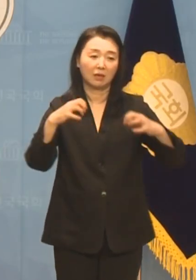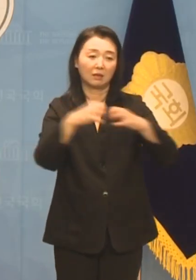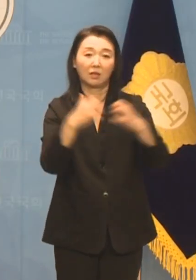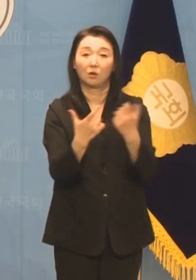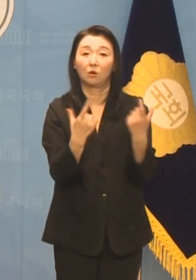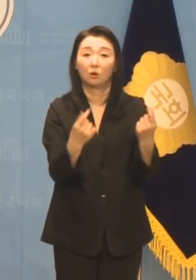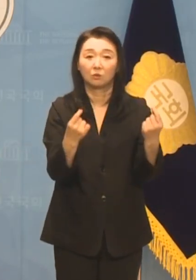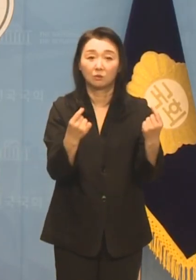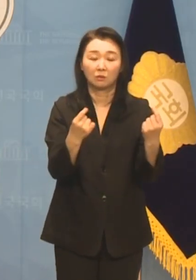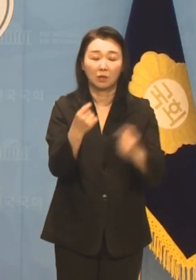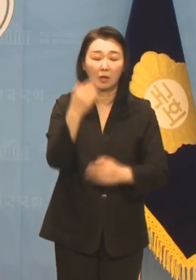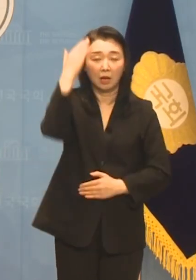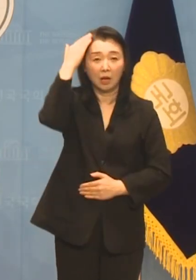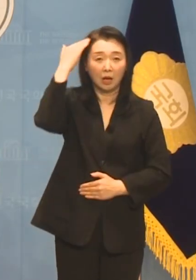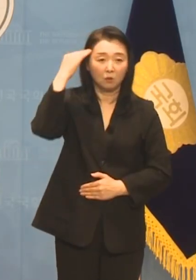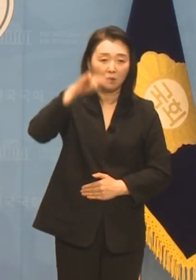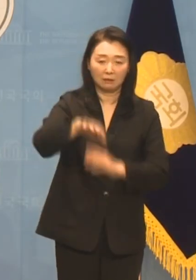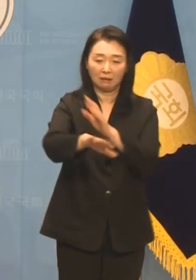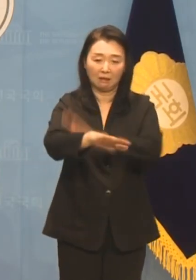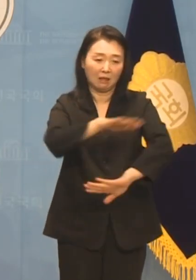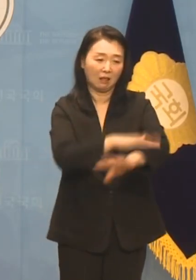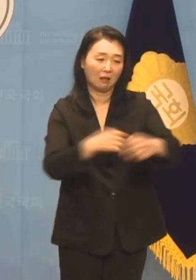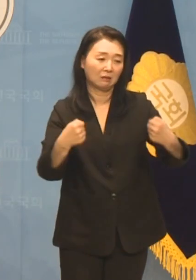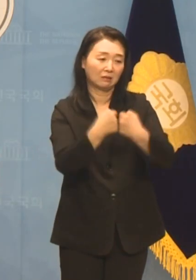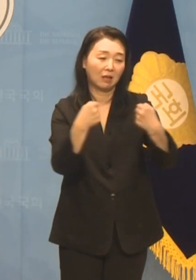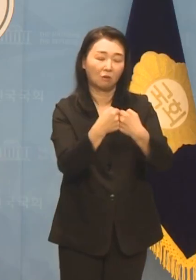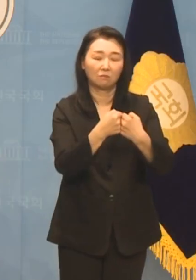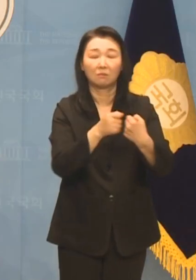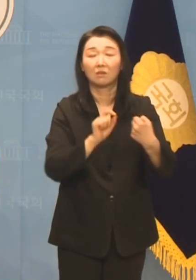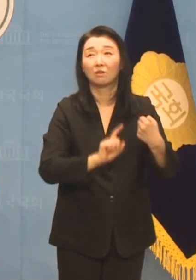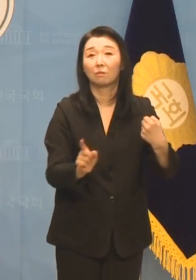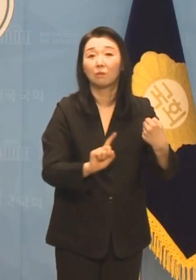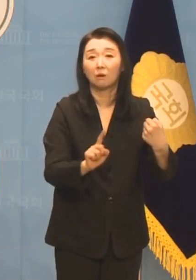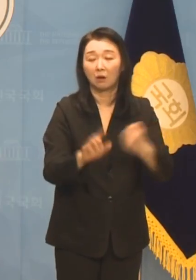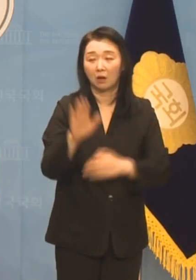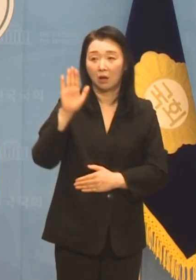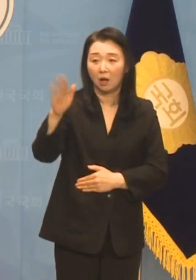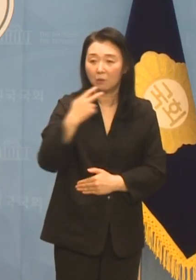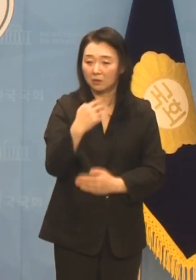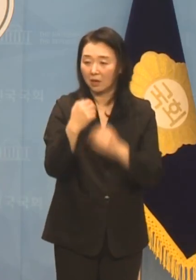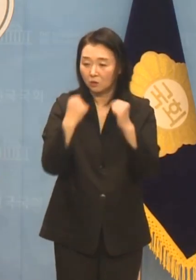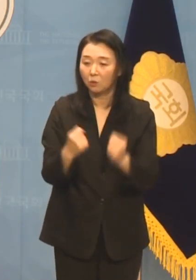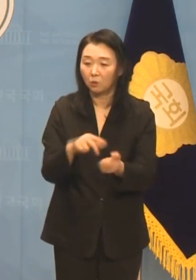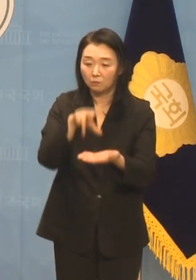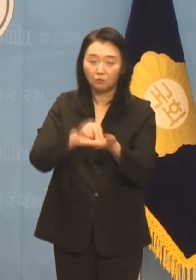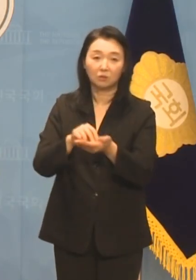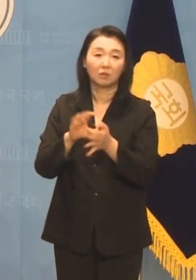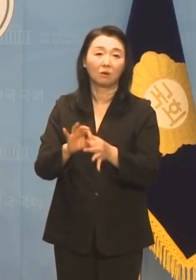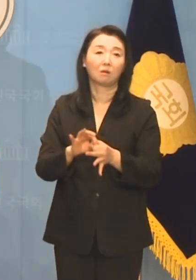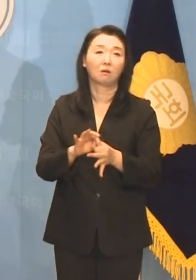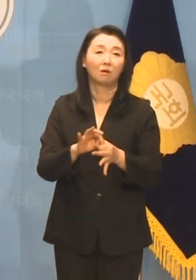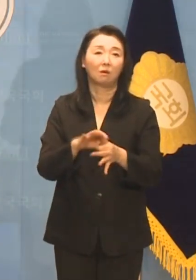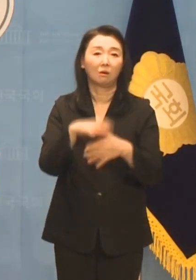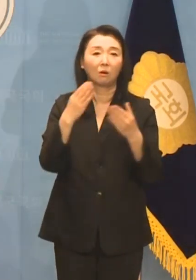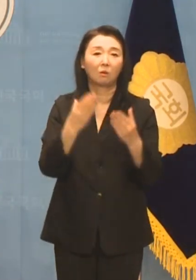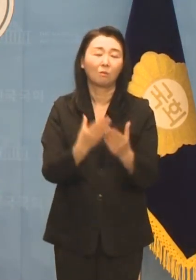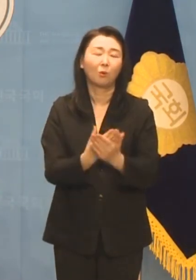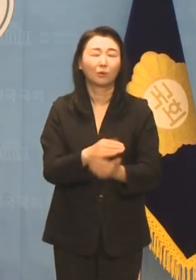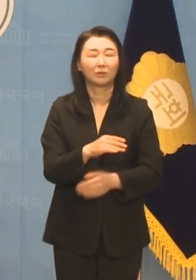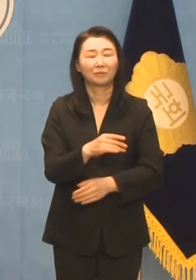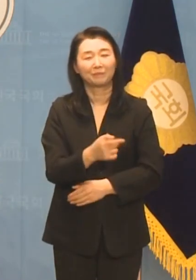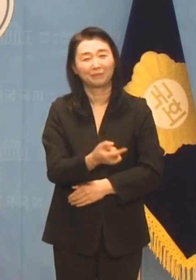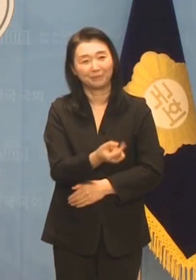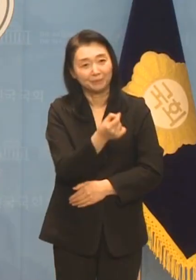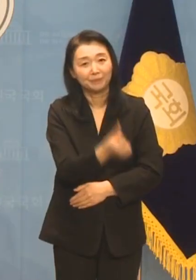이념과 진영 대결은 우리가 맞닥뜨릴 거대한 생존 문제 앞에서는 모두 사소한